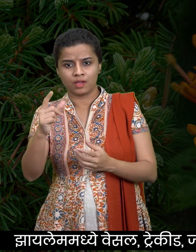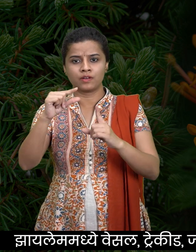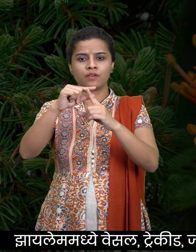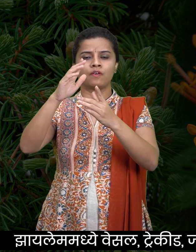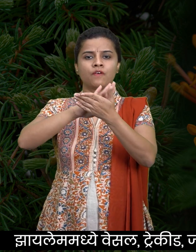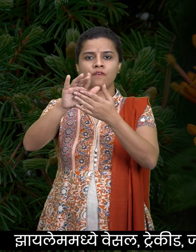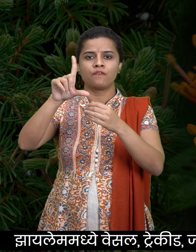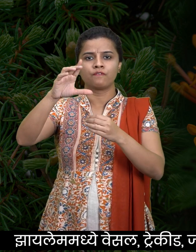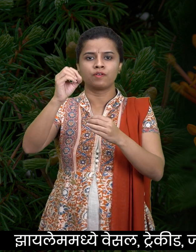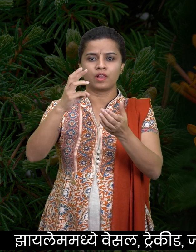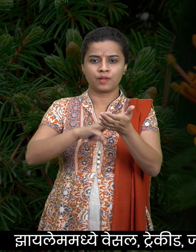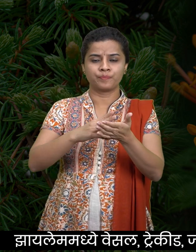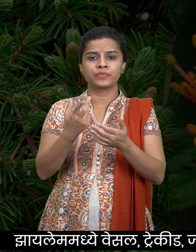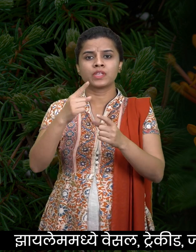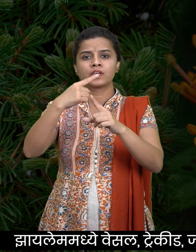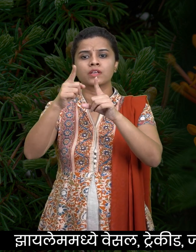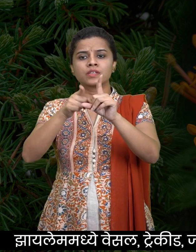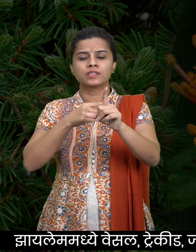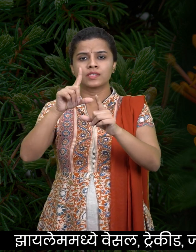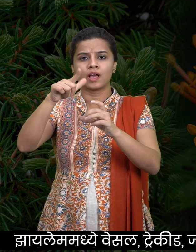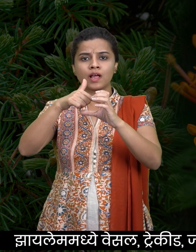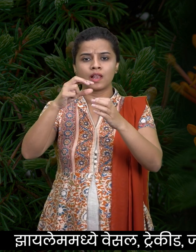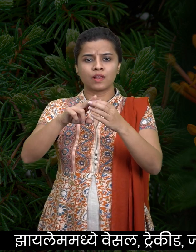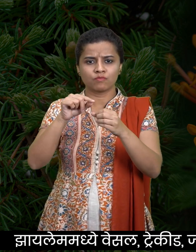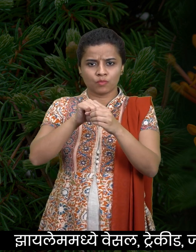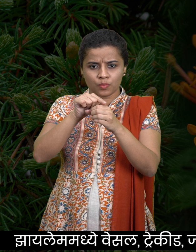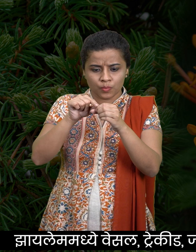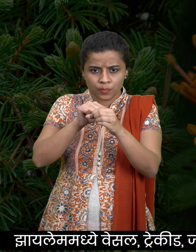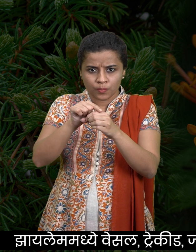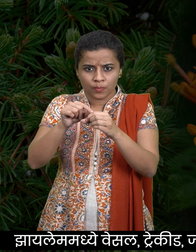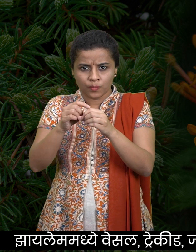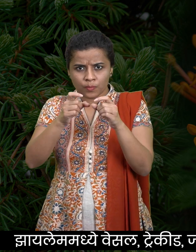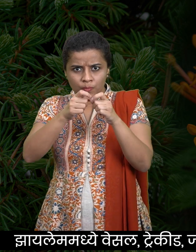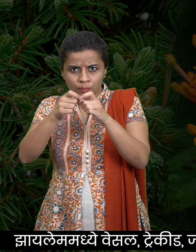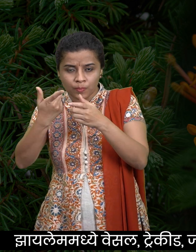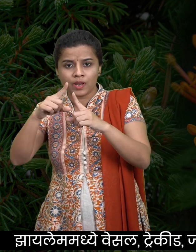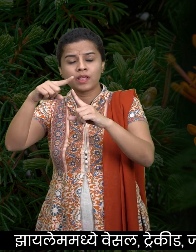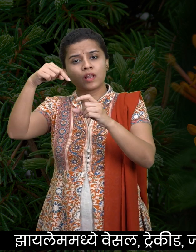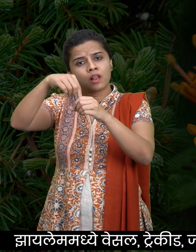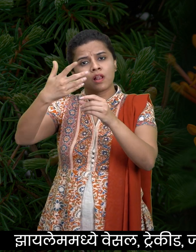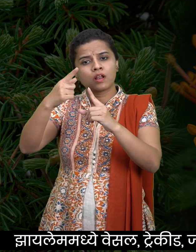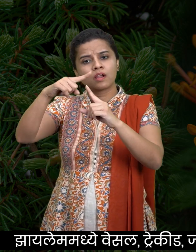झायलममध्ये वेसल, ट्रेकिड, झायलम पॅरेन्कायमा आणि झायलम फायबर असतात.